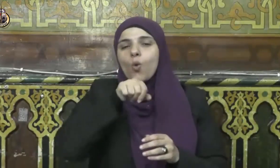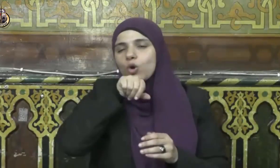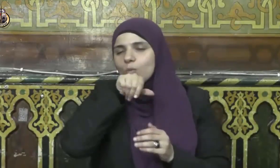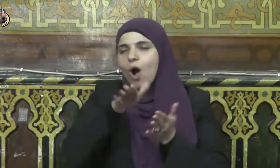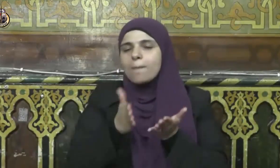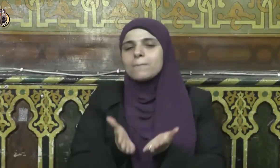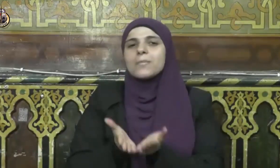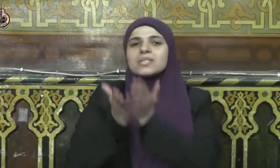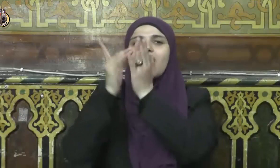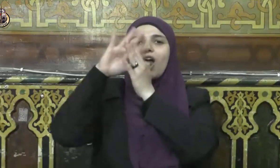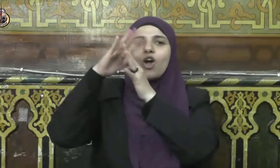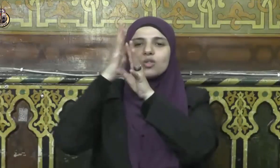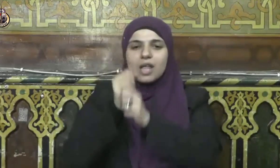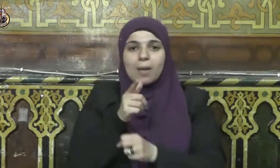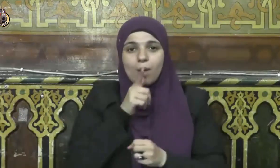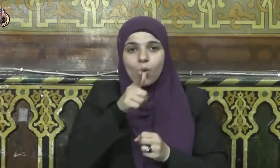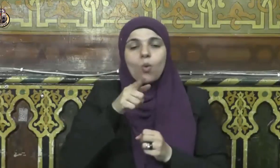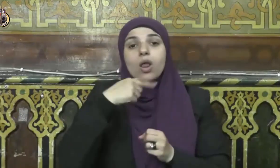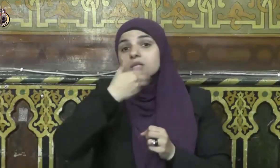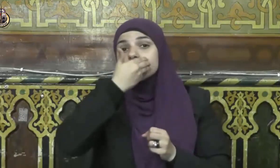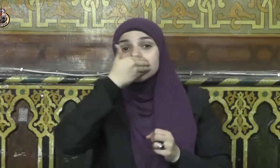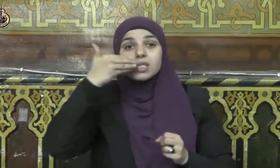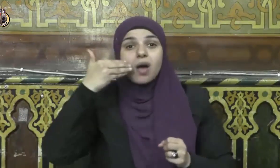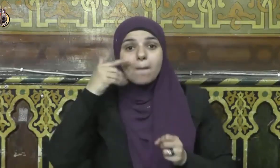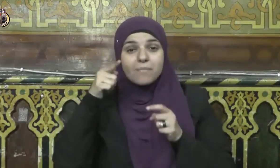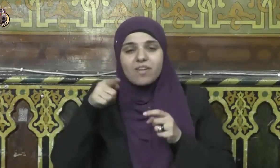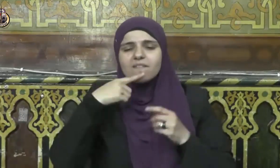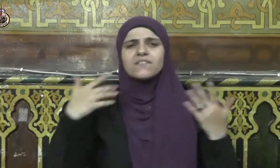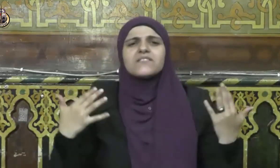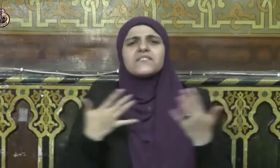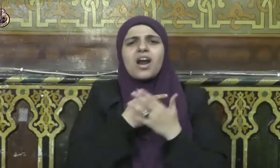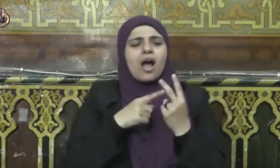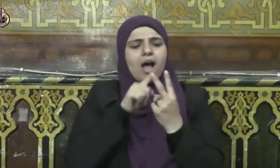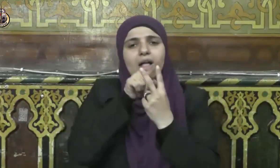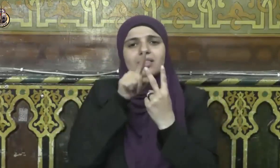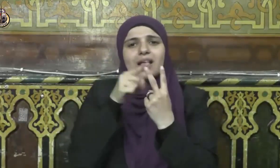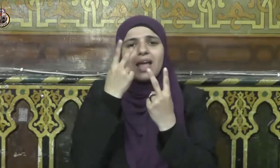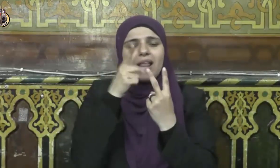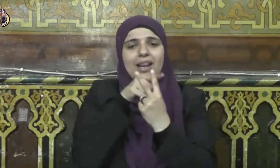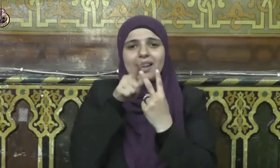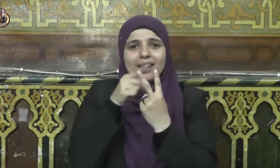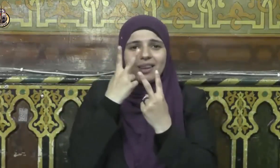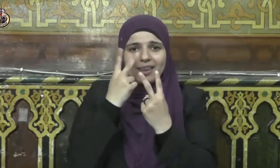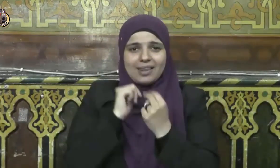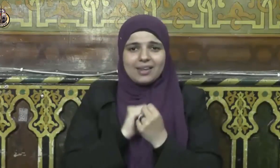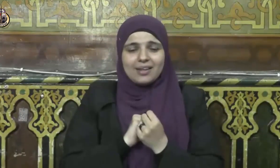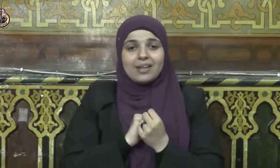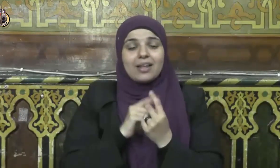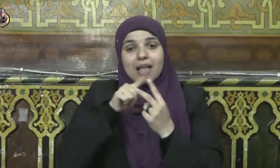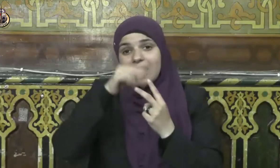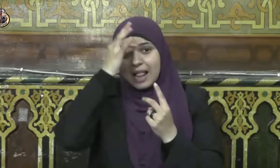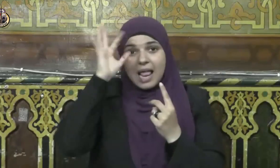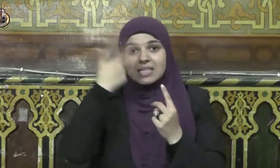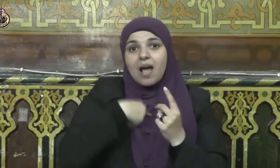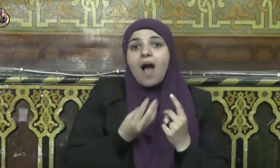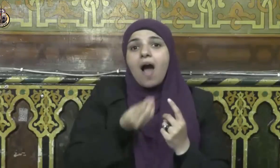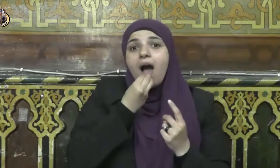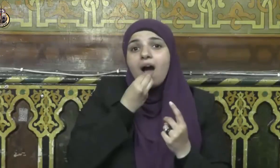ويقول صلى الله عليه وسلم: للصائم فرحتان يفرحهما، إذا